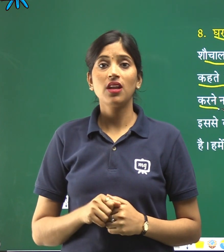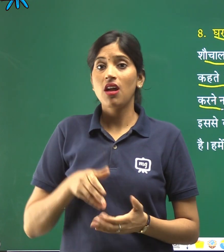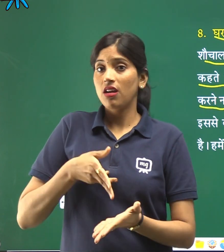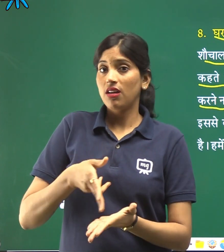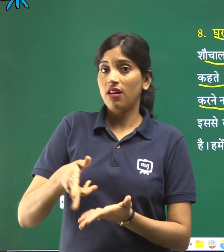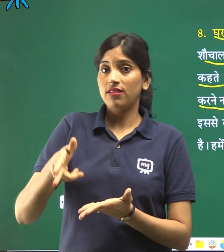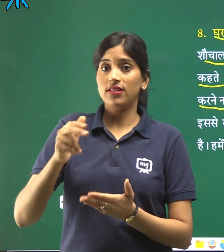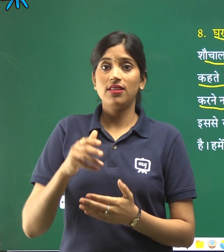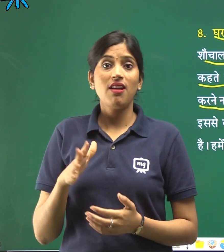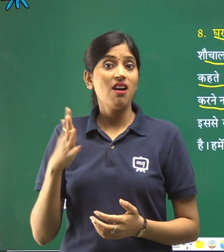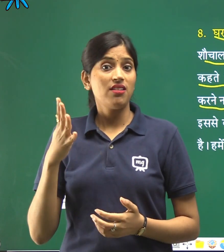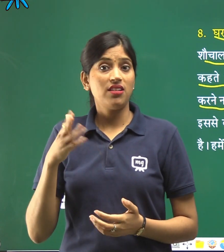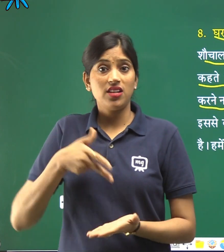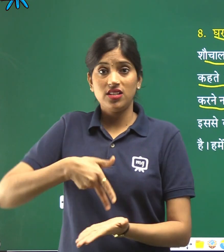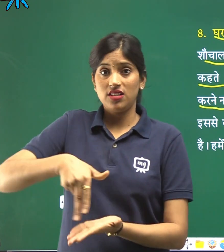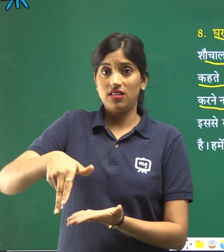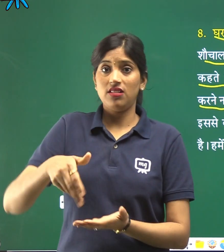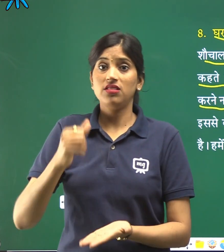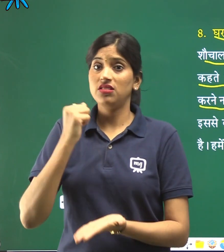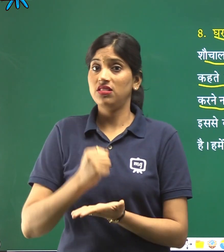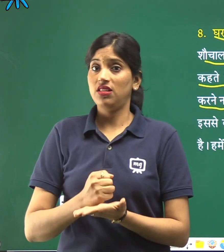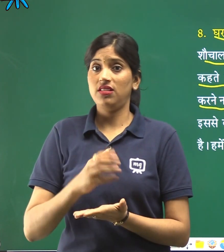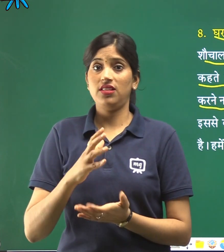करने नहीं जाना चाहिए।